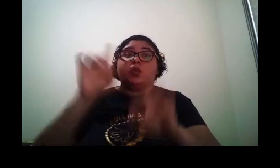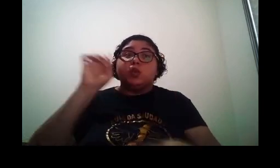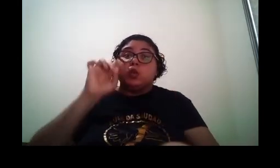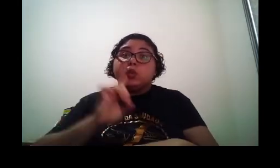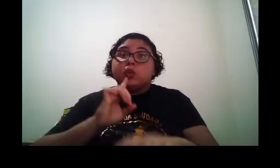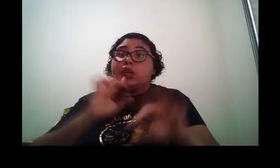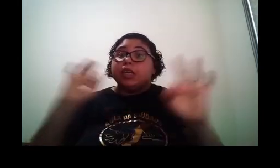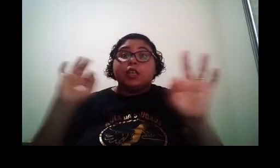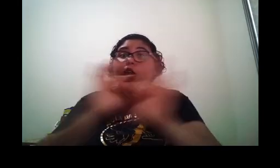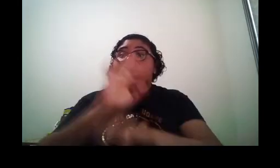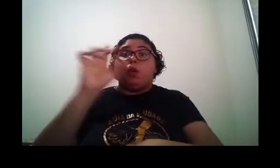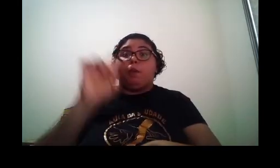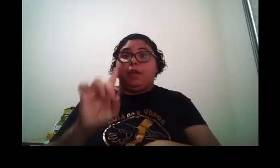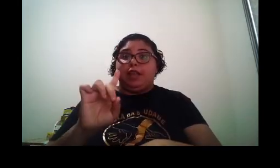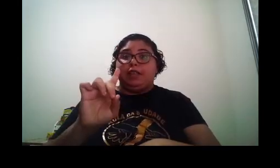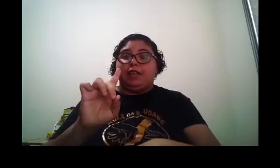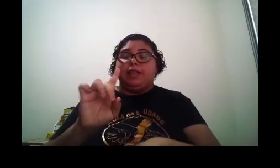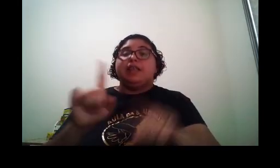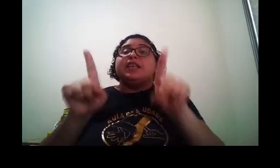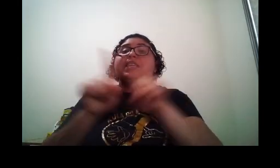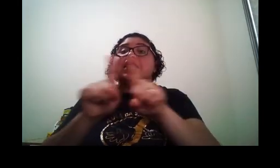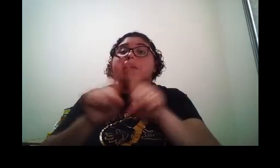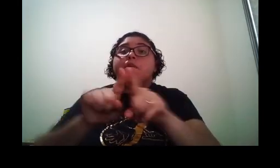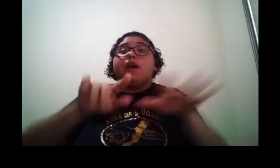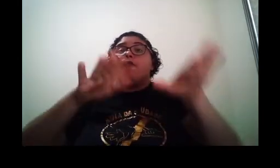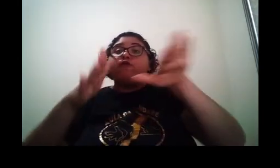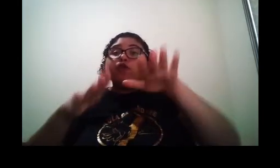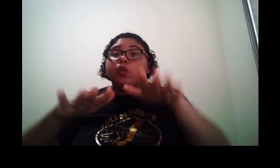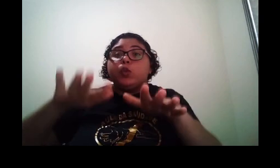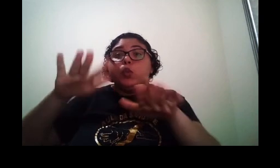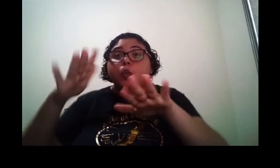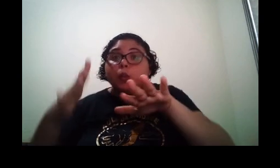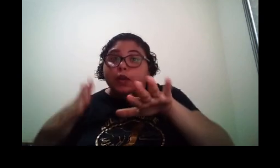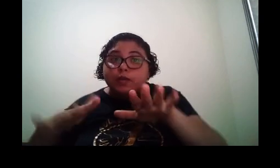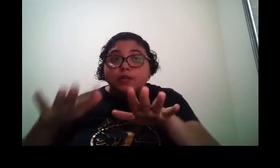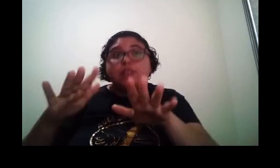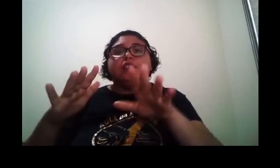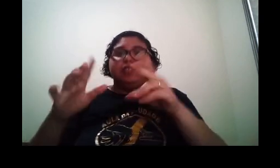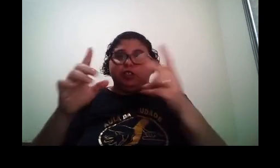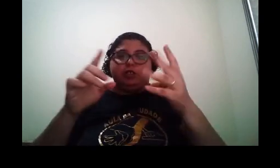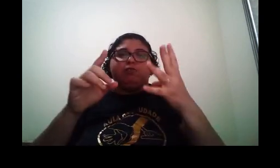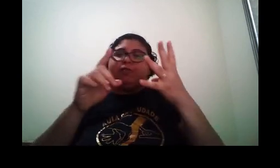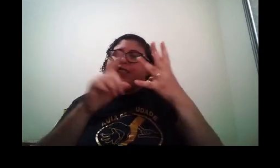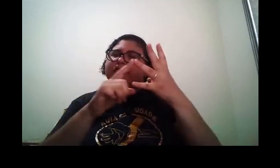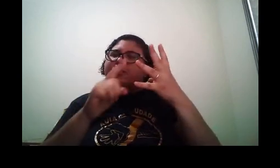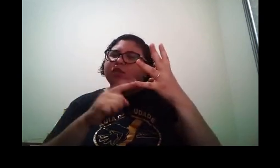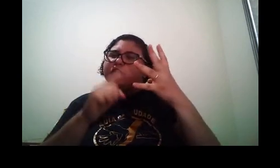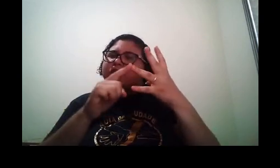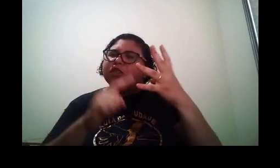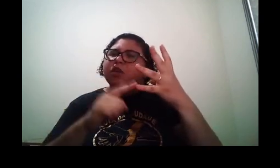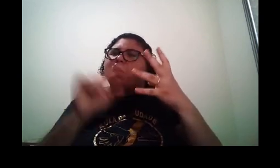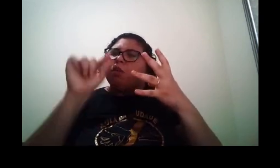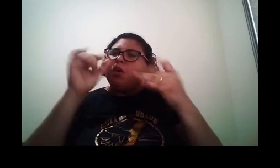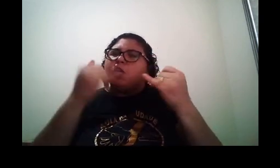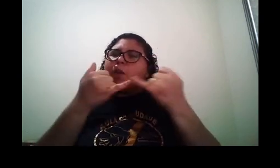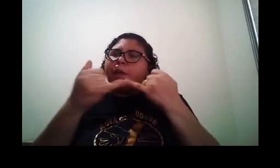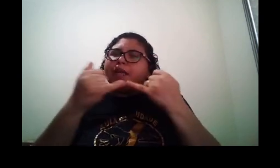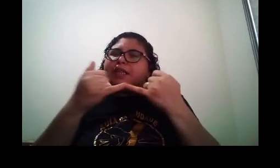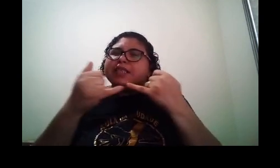incompleta e também a flutuante, que são as duas últimas, elas são um pouco parecidas, assim, vocês vão perceber